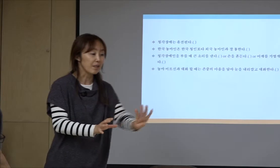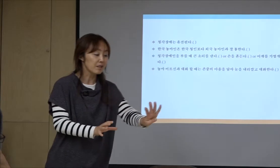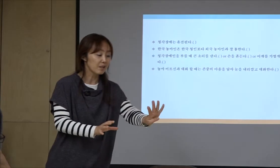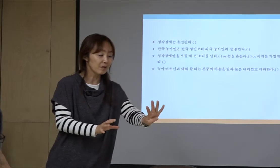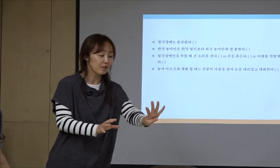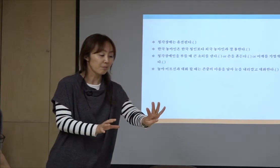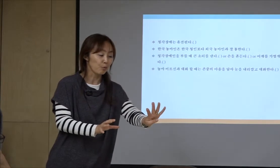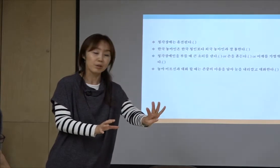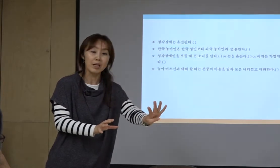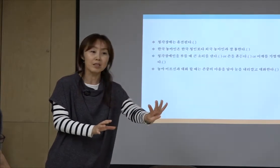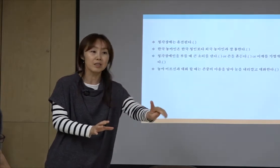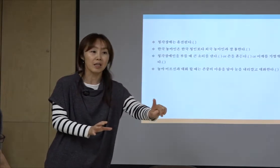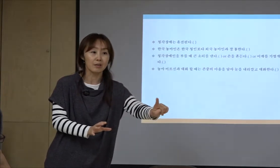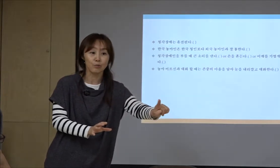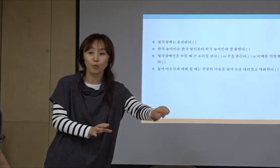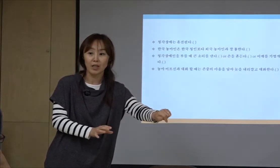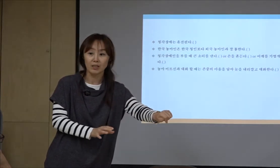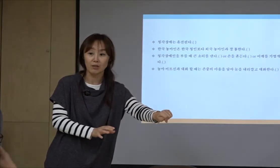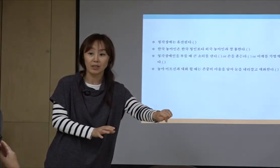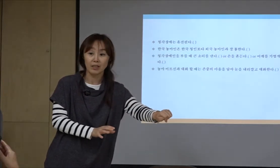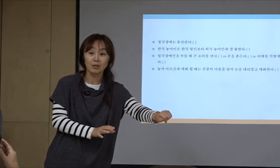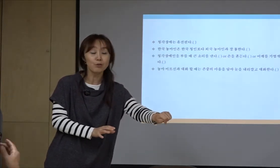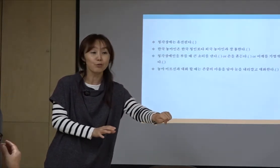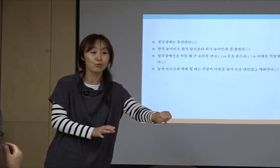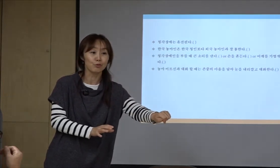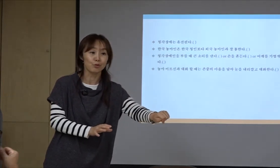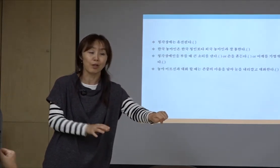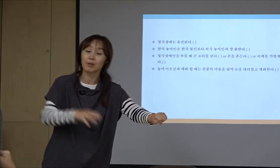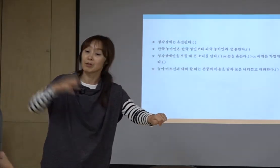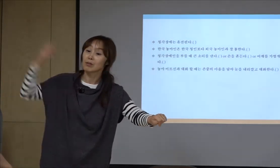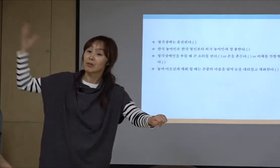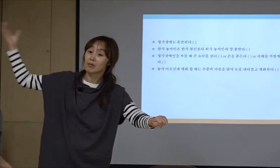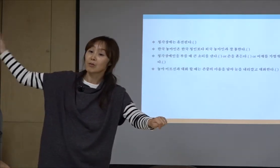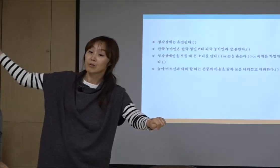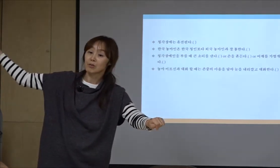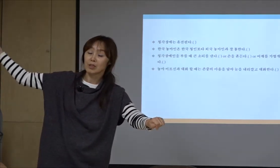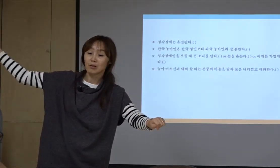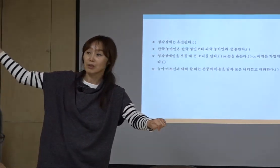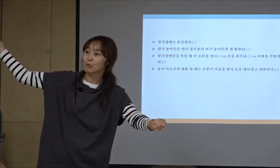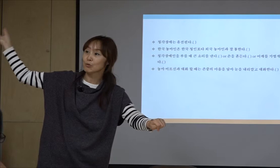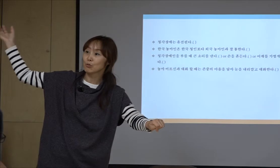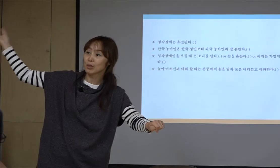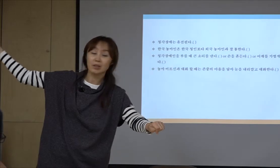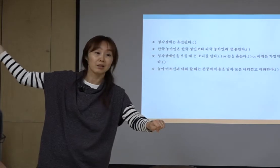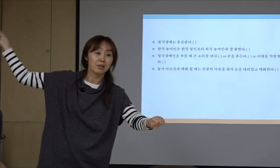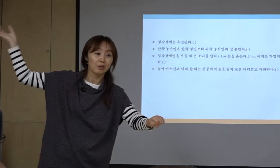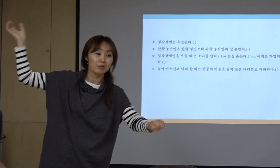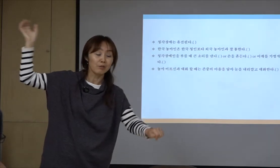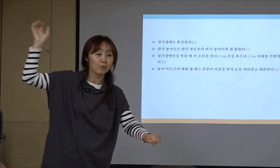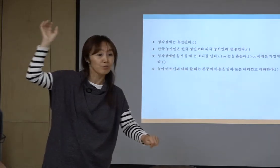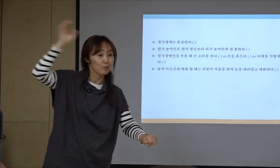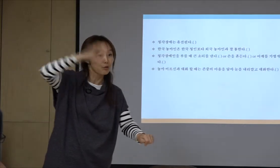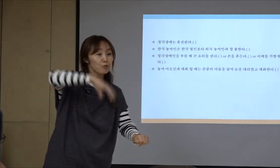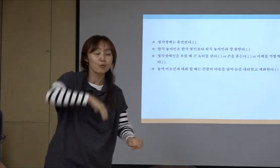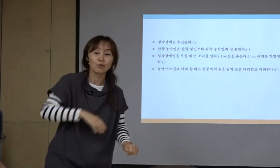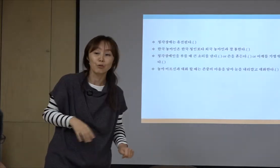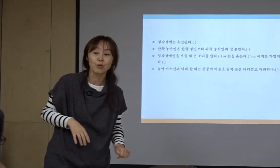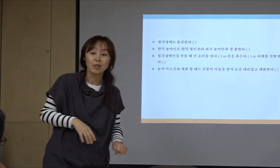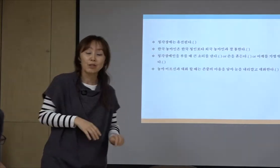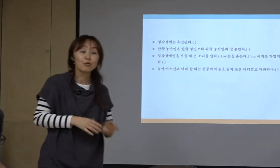넷이 낳는데 뭐 셋이 농아인이거나 이런 경우도 있어요. 아마 예전에 뭐 조상이 그랬다거나 뭐 이렇게